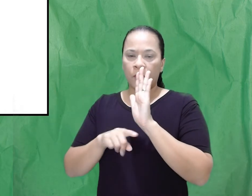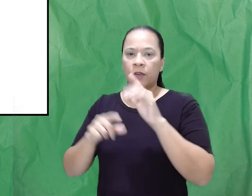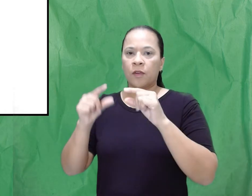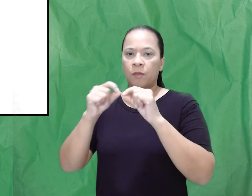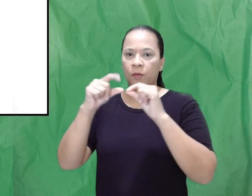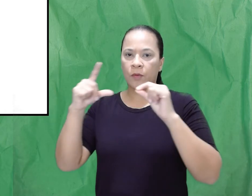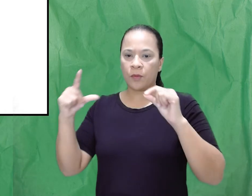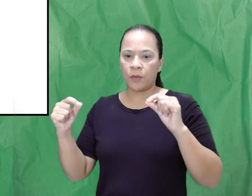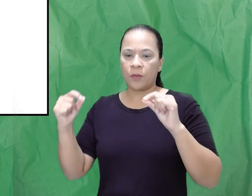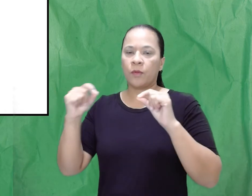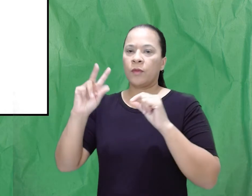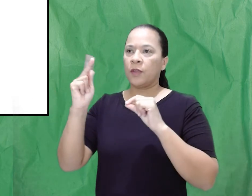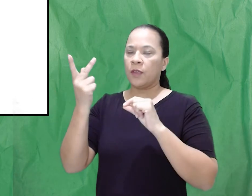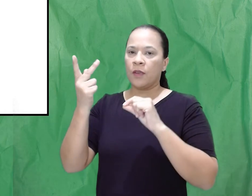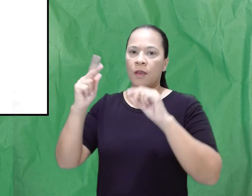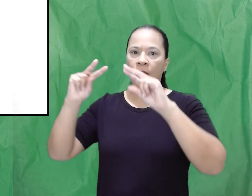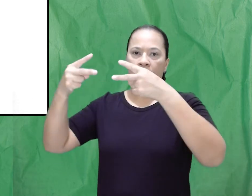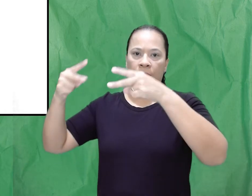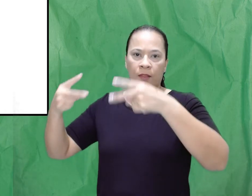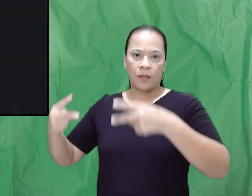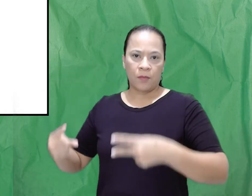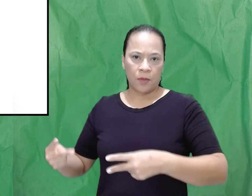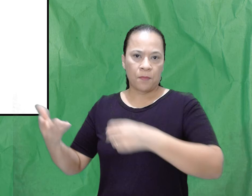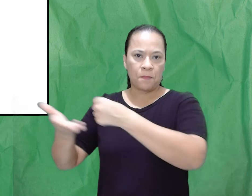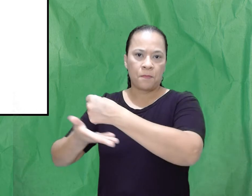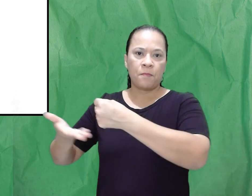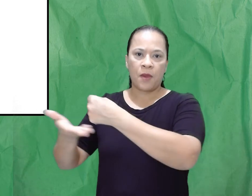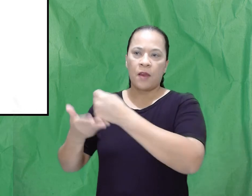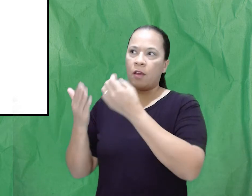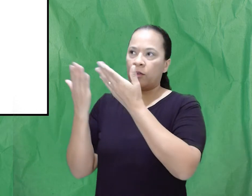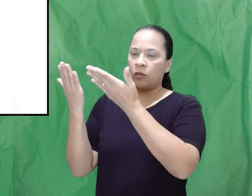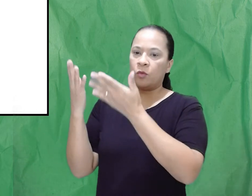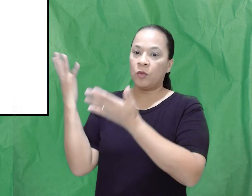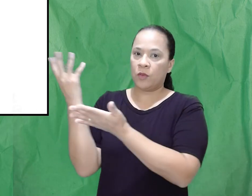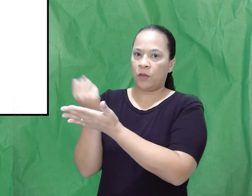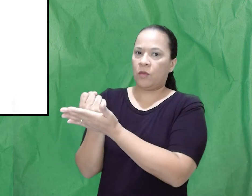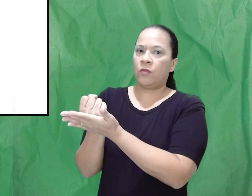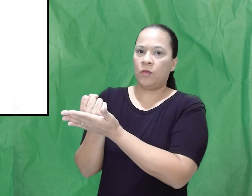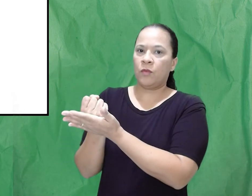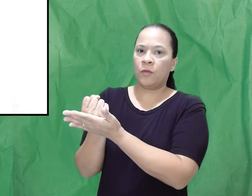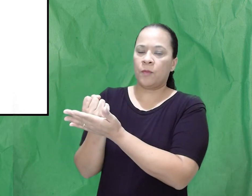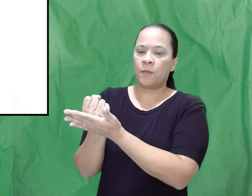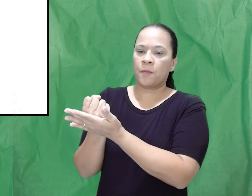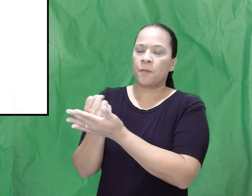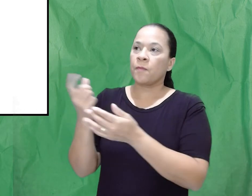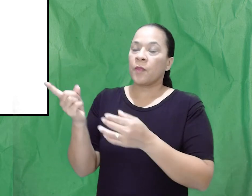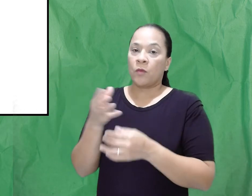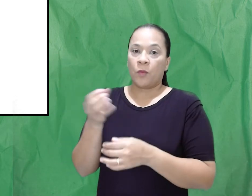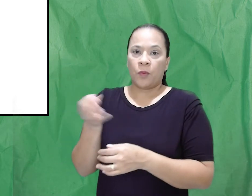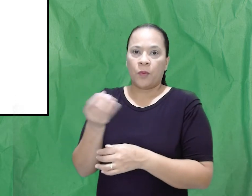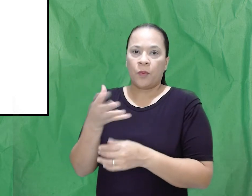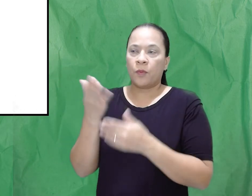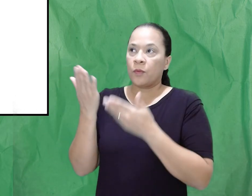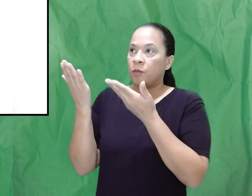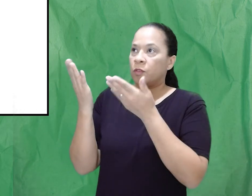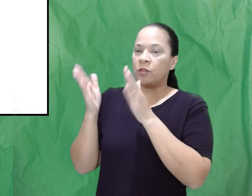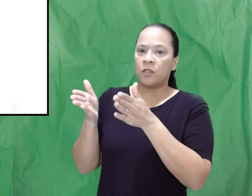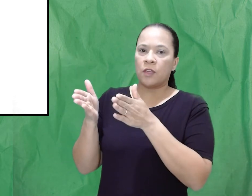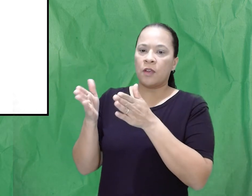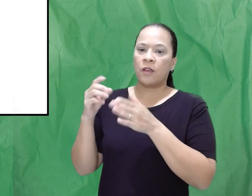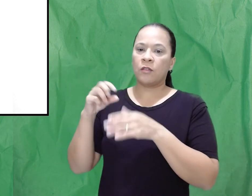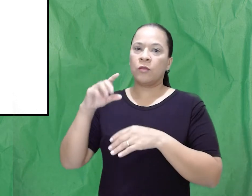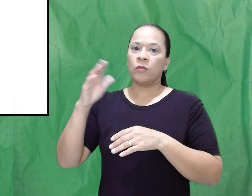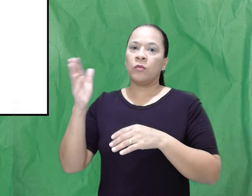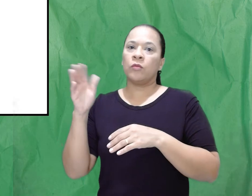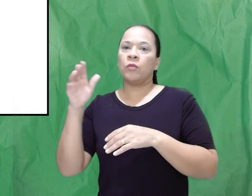aqui, oi. Então salvei. Ele já atualiza, atualiza no lado da